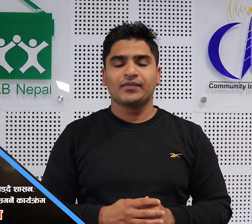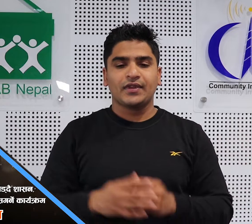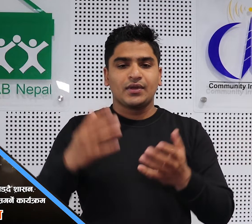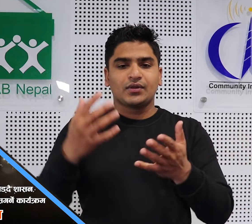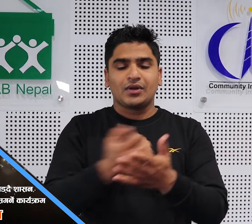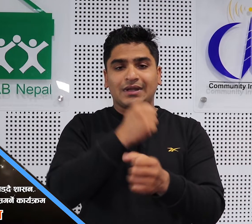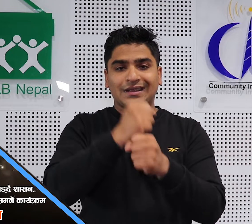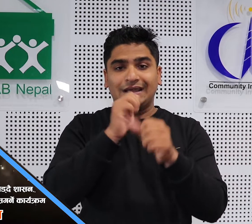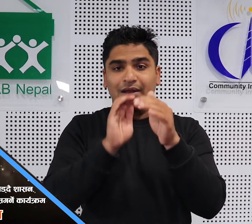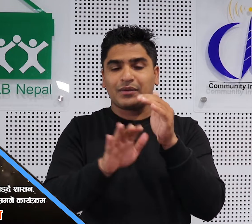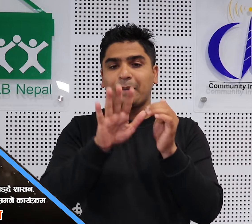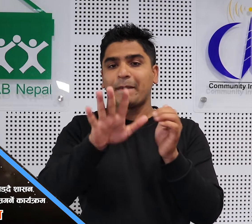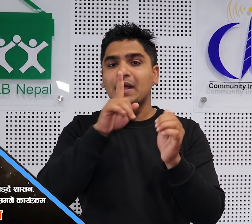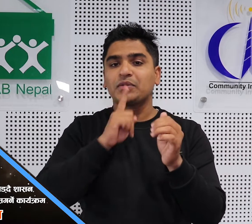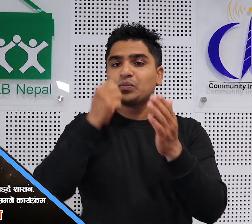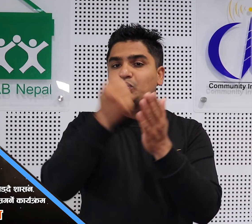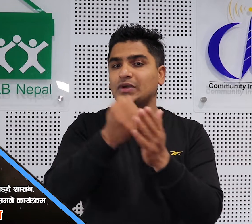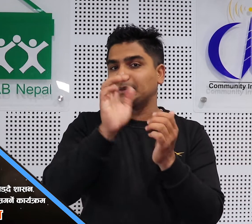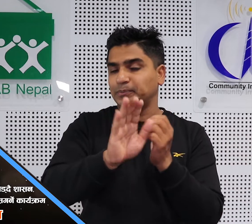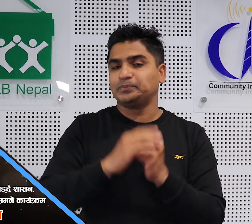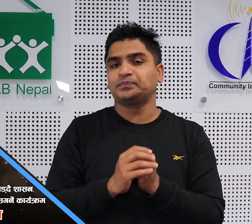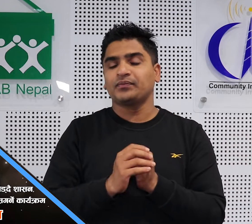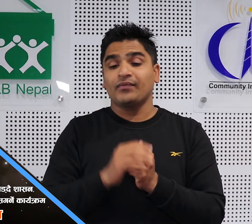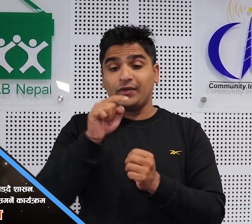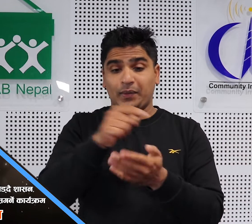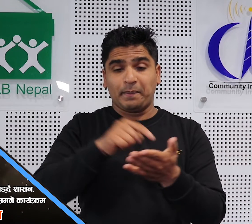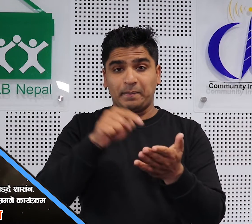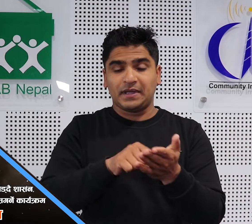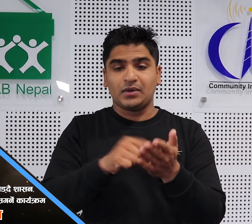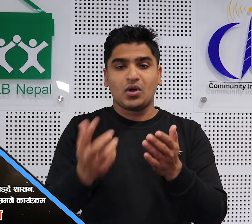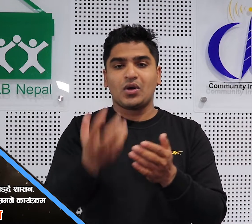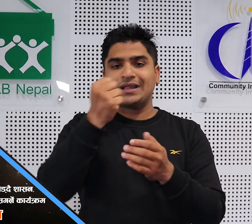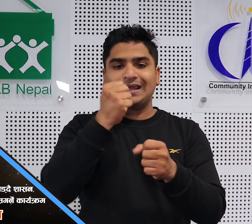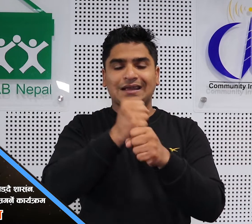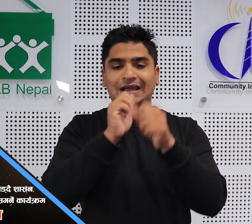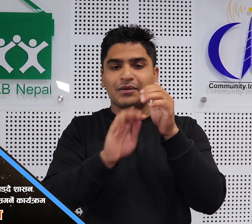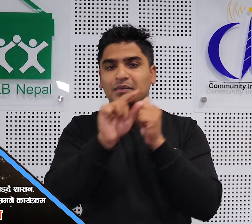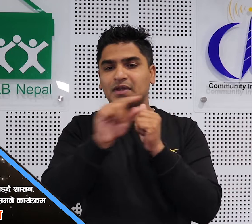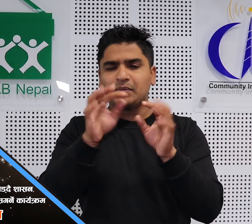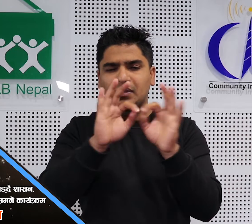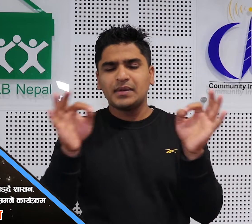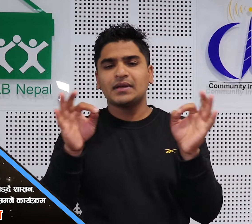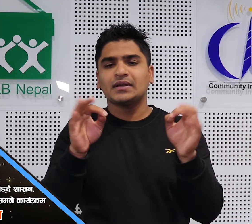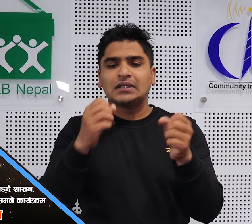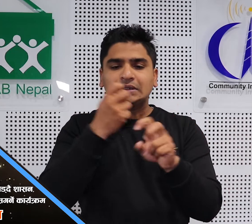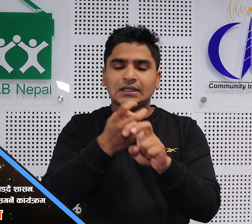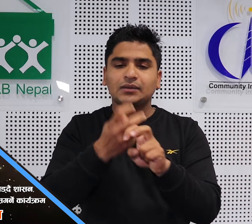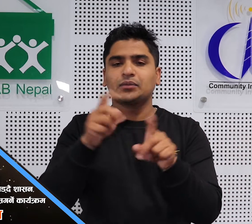संघीयता कार्यान्वयनको 5 वर्ष पुग्न लागेको छ। यस बीचमा अधिकार कार्यान्वयनका विषयमा विभिन्न खालका जटिलताहरू पनि देखिएका